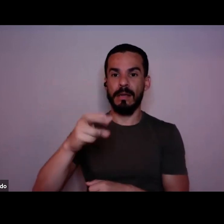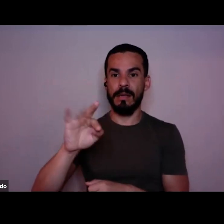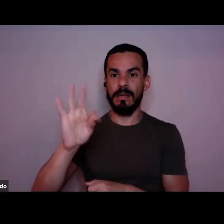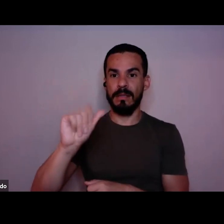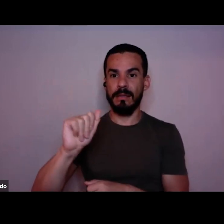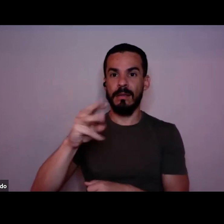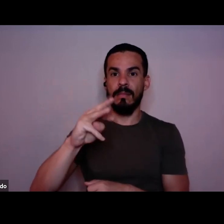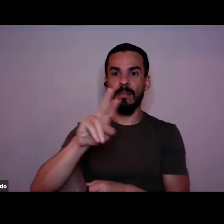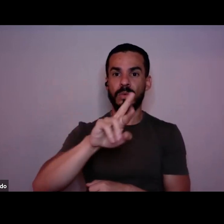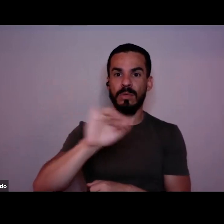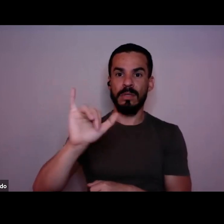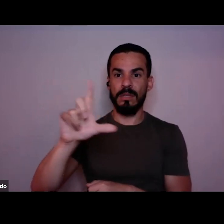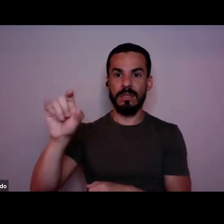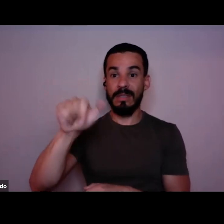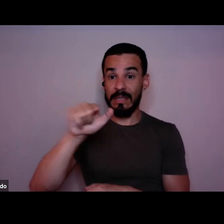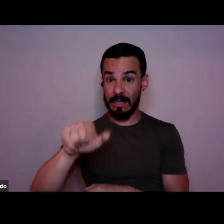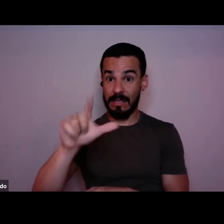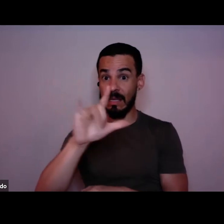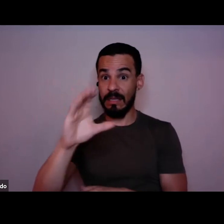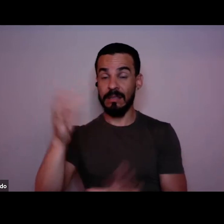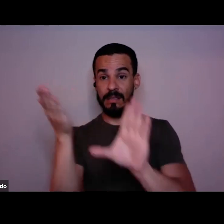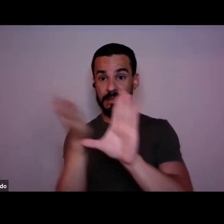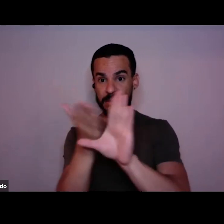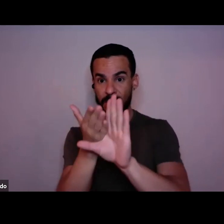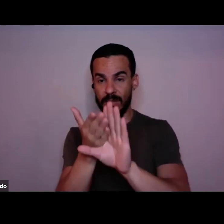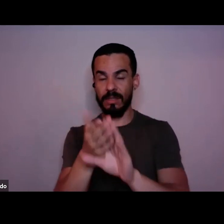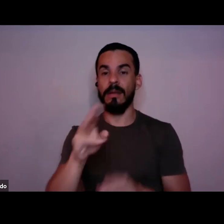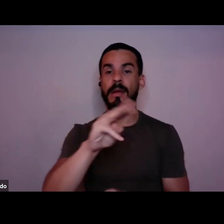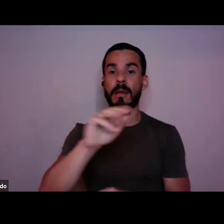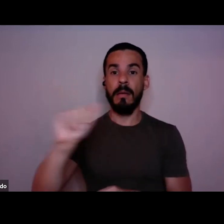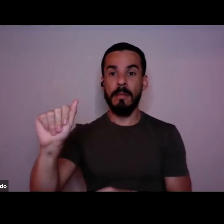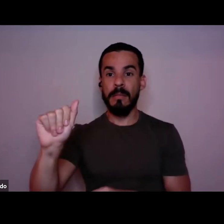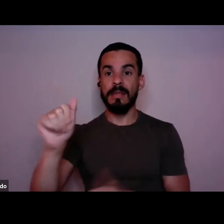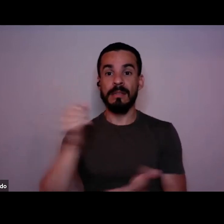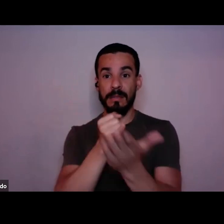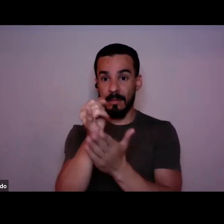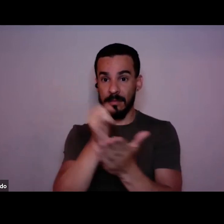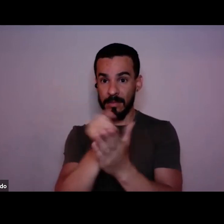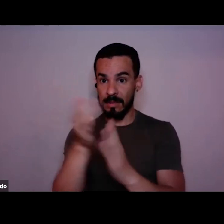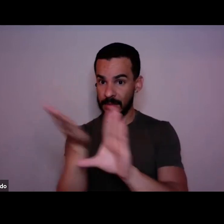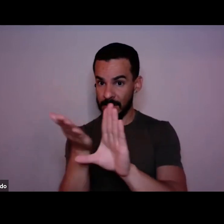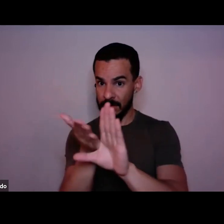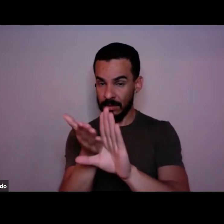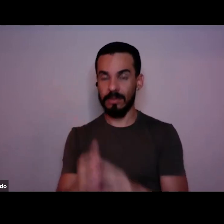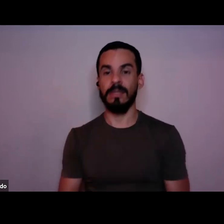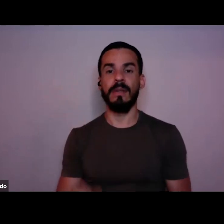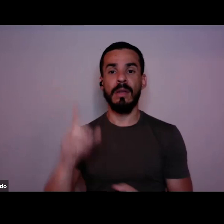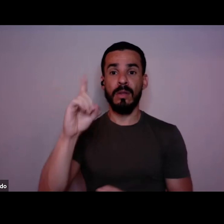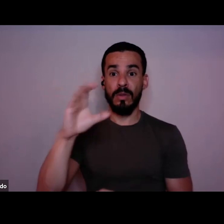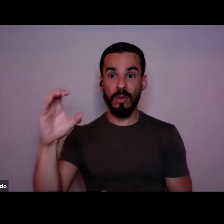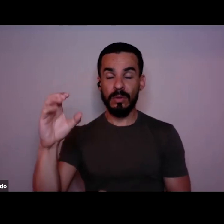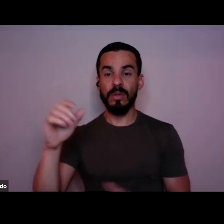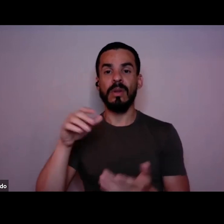quien es licenciada en psicología máster en investigación en psicología doctora en